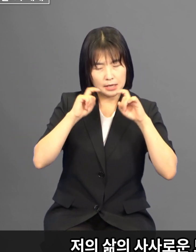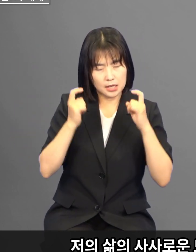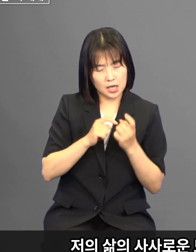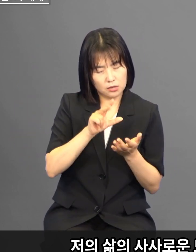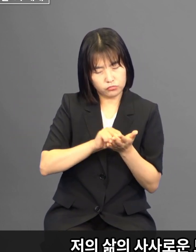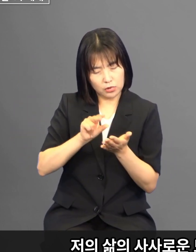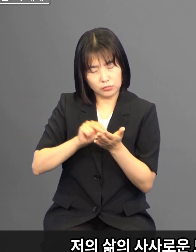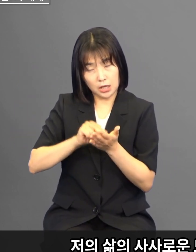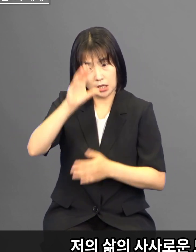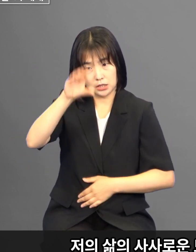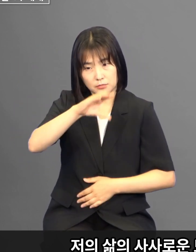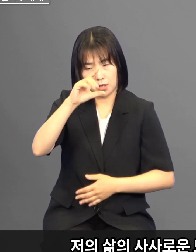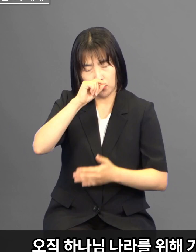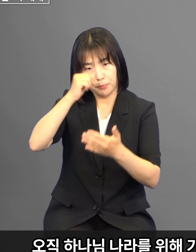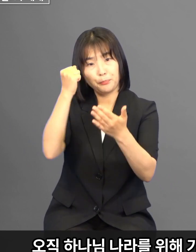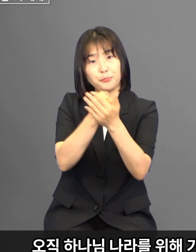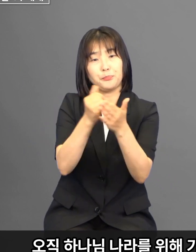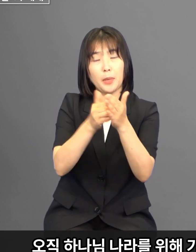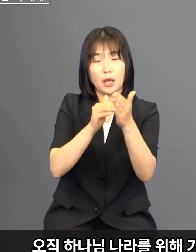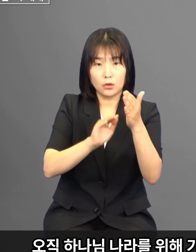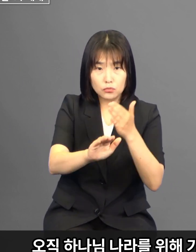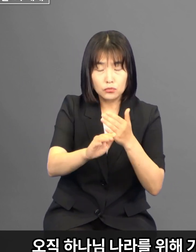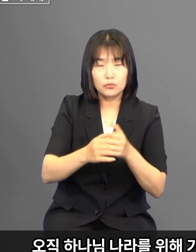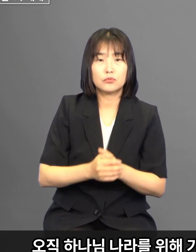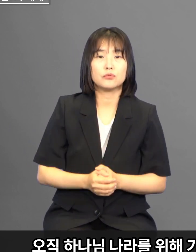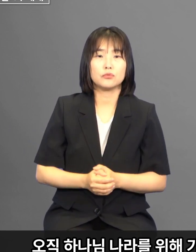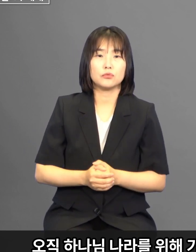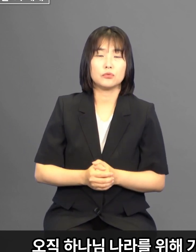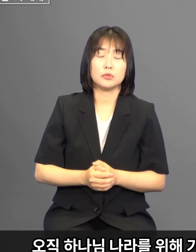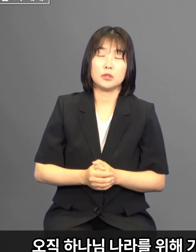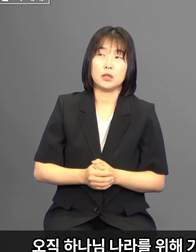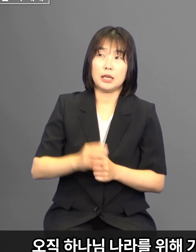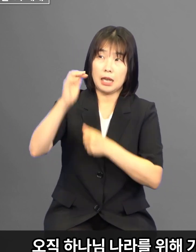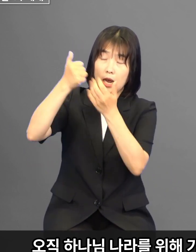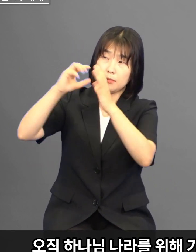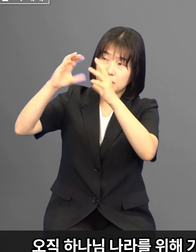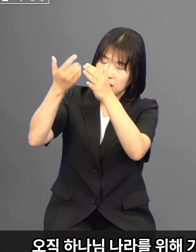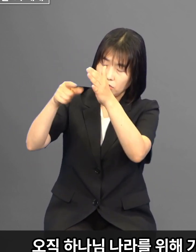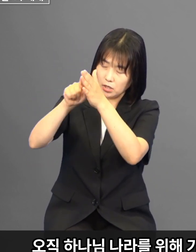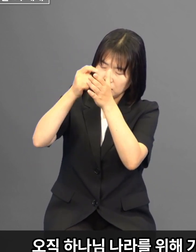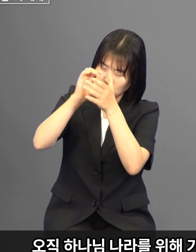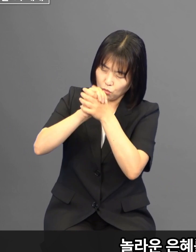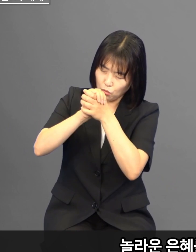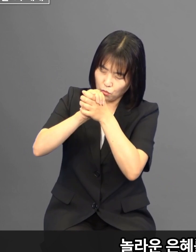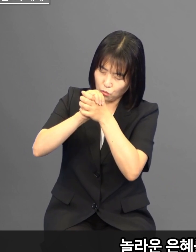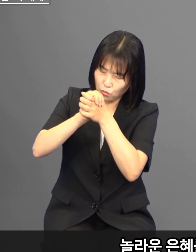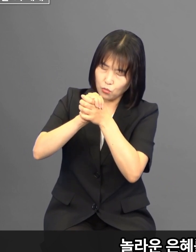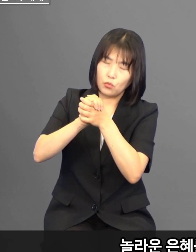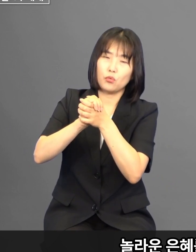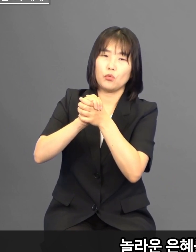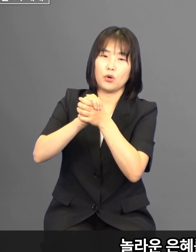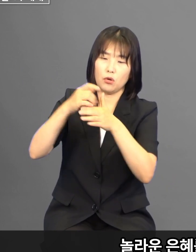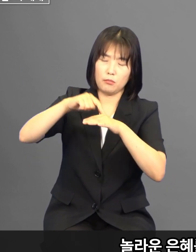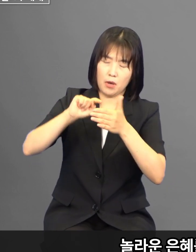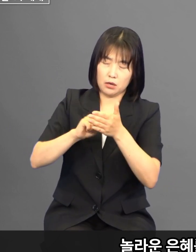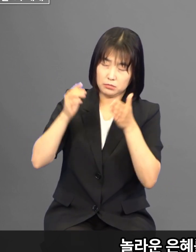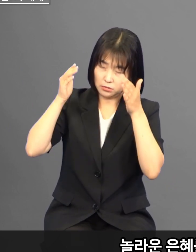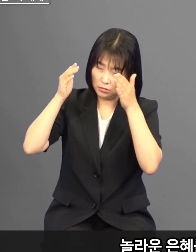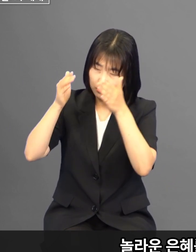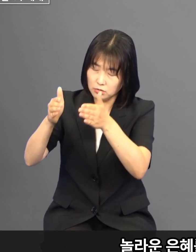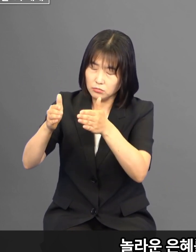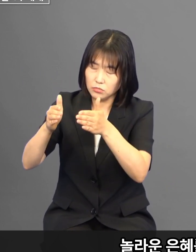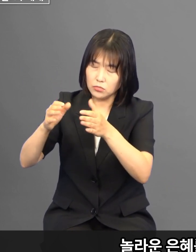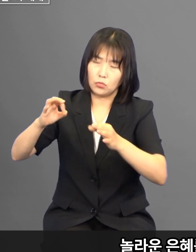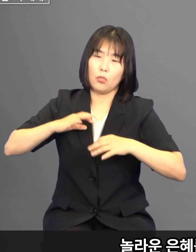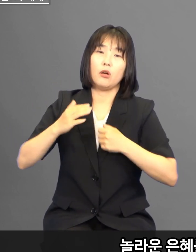문제들은 십자가에 못 박고 오직 하나님 나라를 위해 기도하며 마음을 쏟으며 집중할 수 있는 놀라운 은혜를 경험하게 되었습니다.